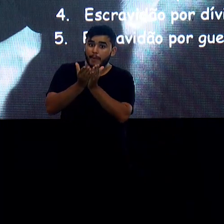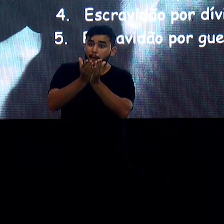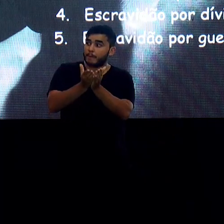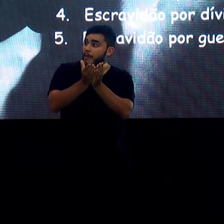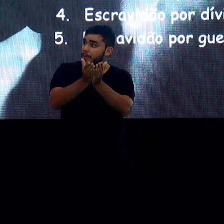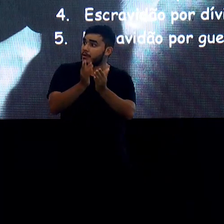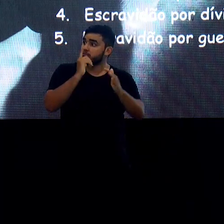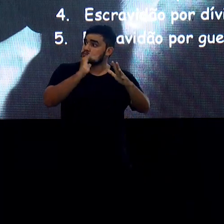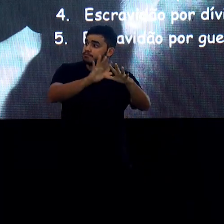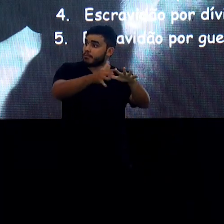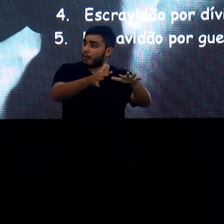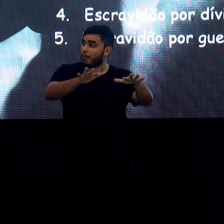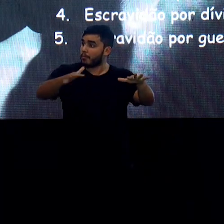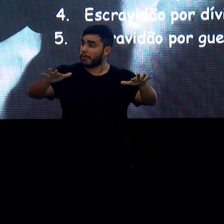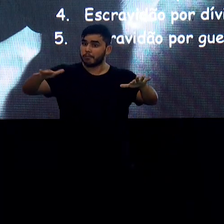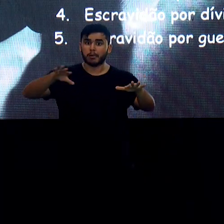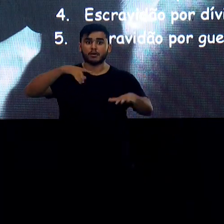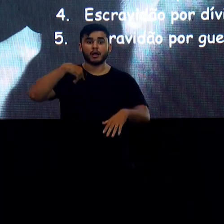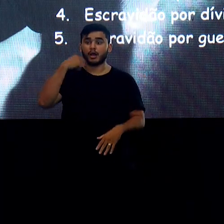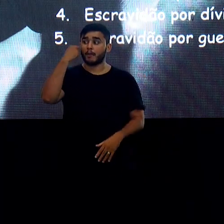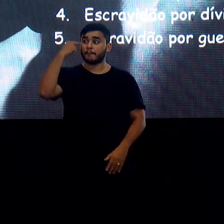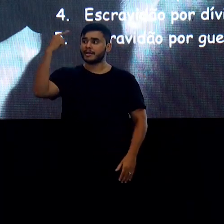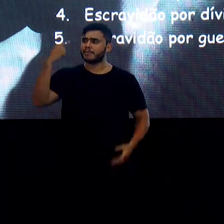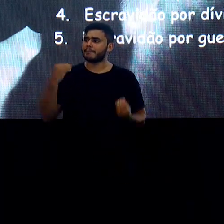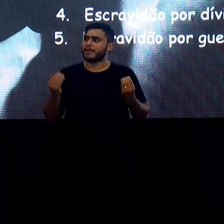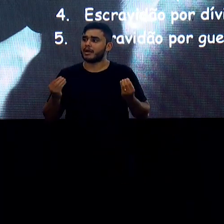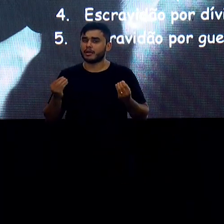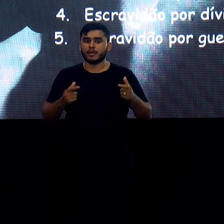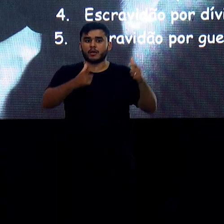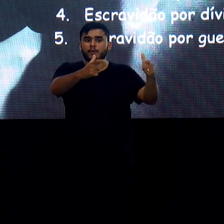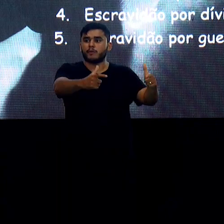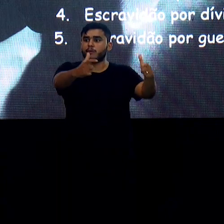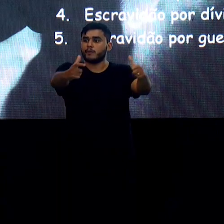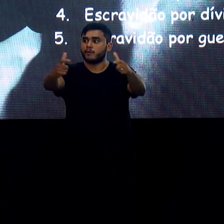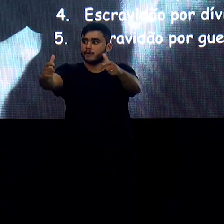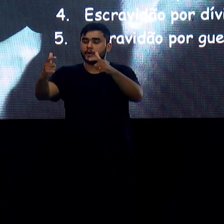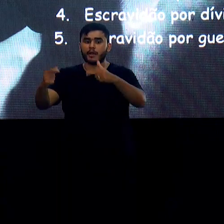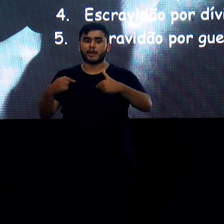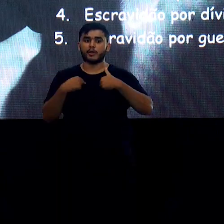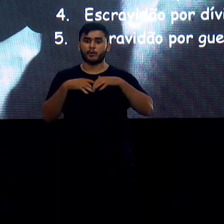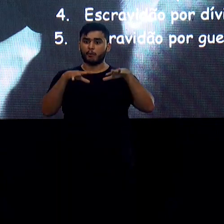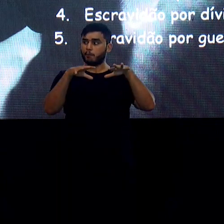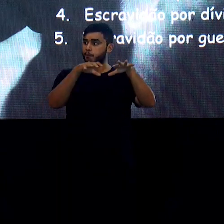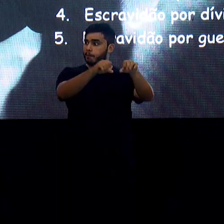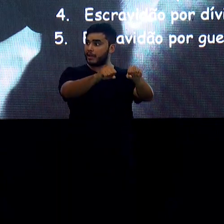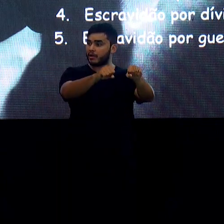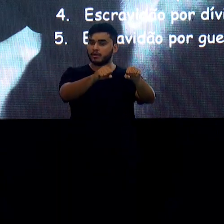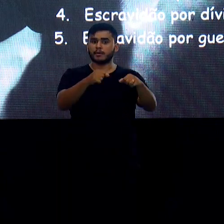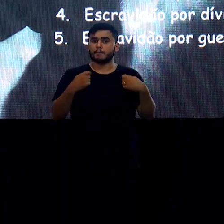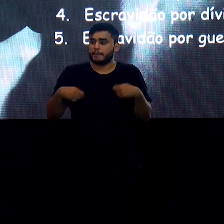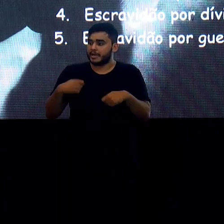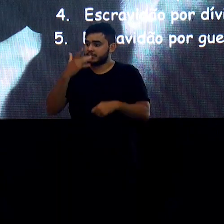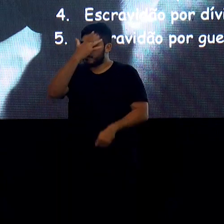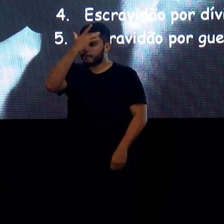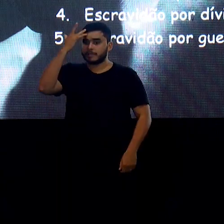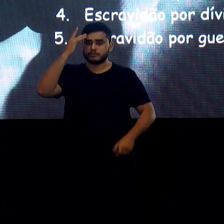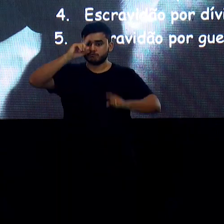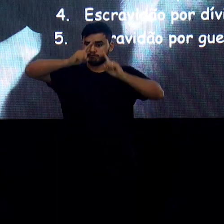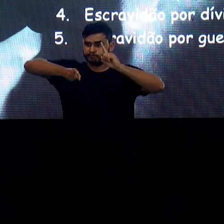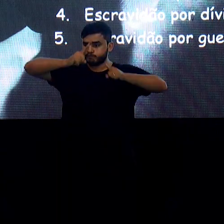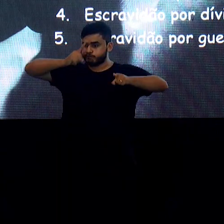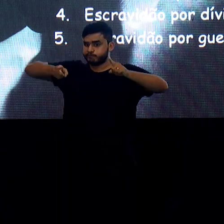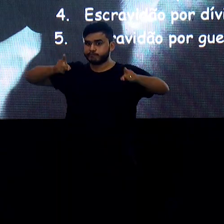vão precisar de escravos para as suas colônias. E aí eles vão ressuscitar a ideia da